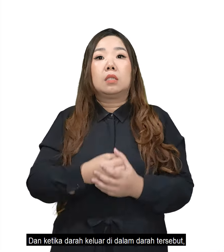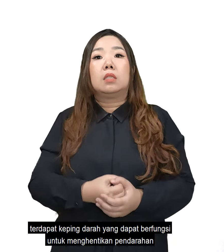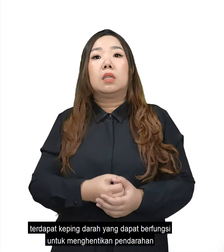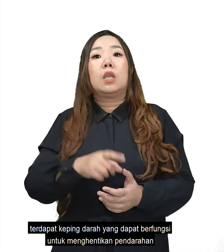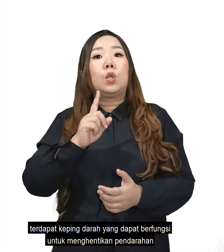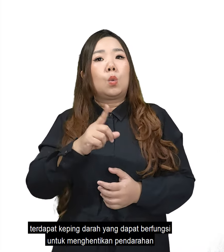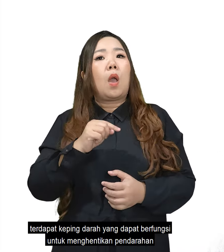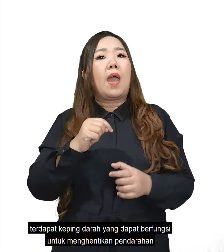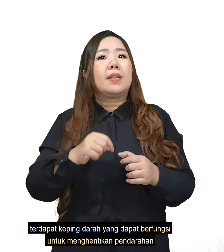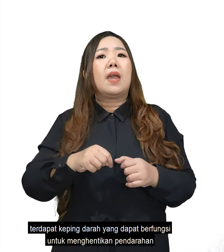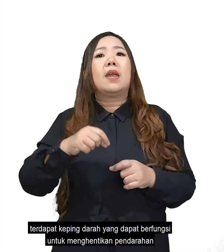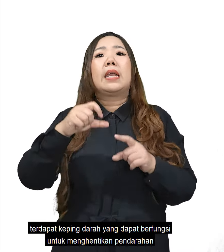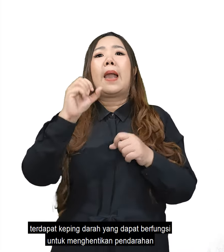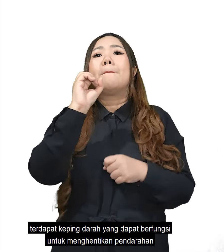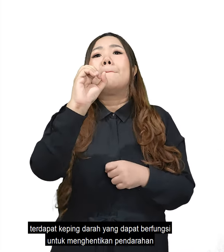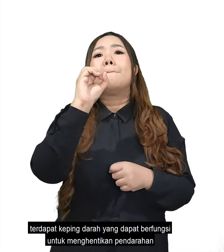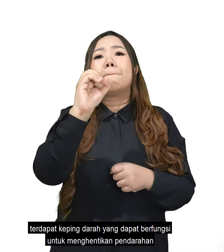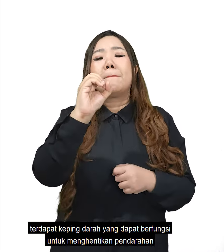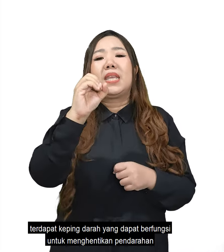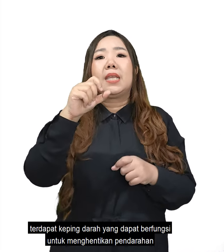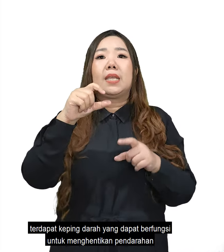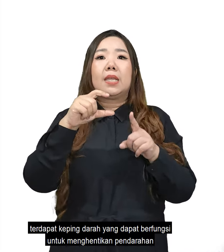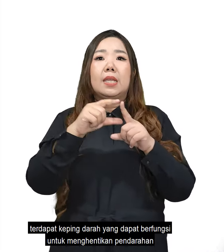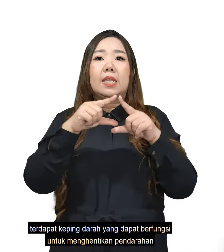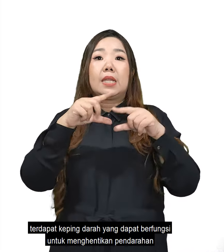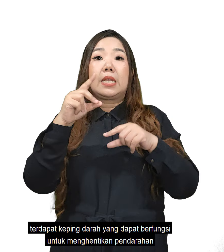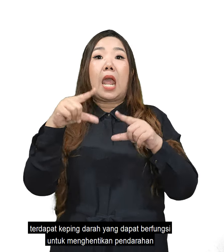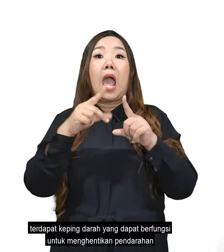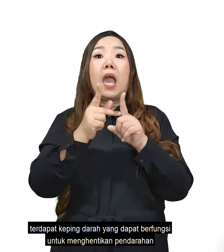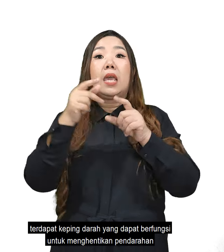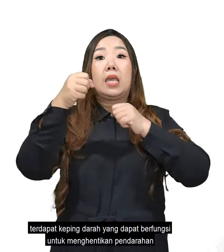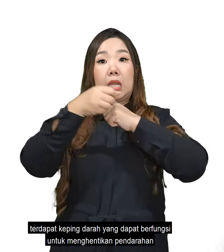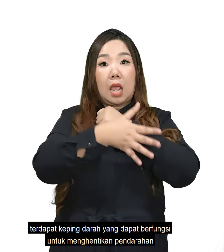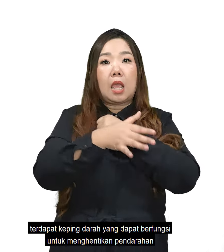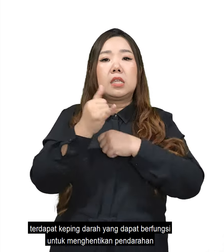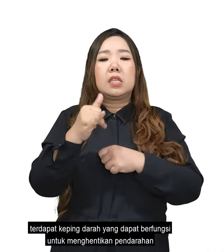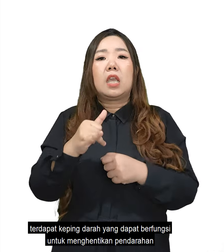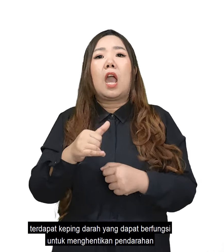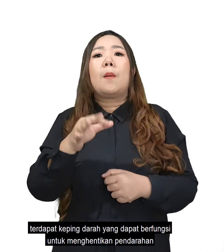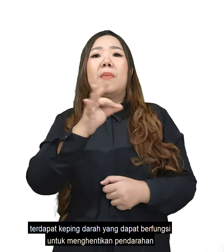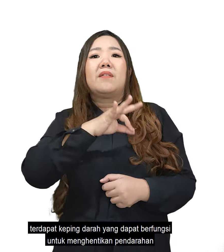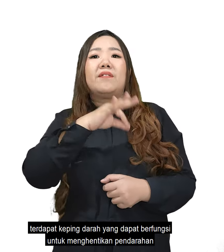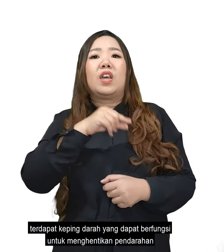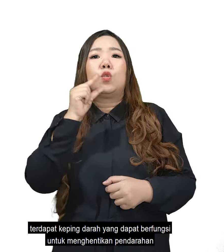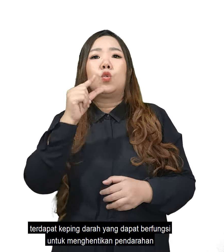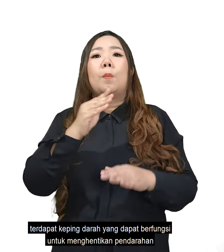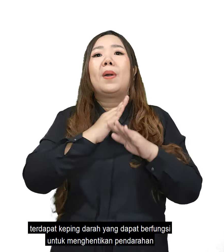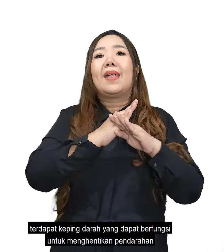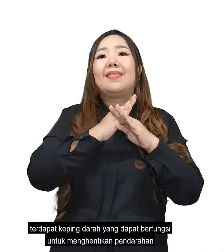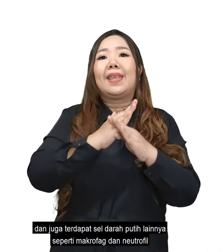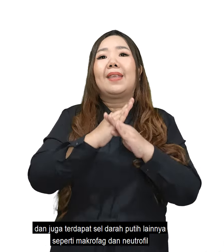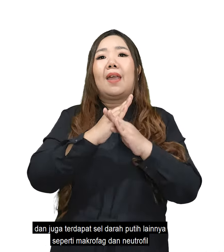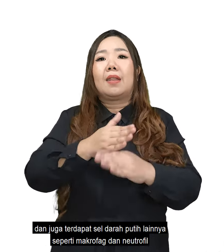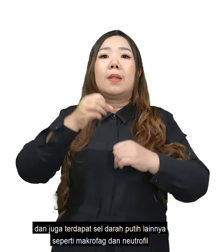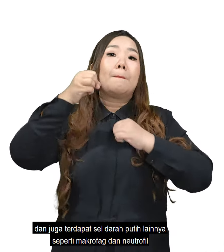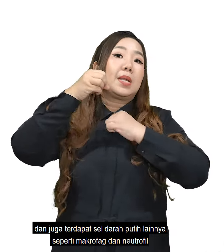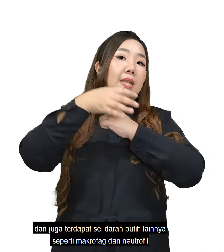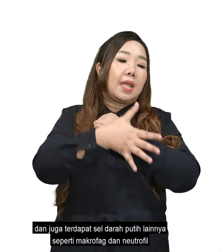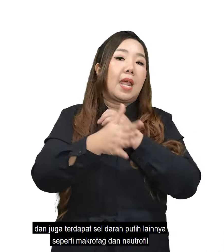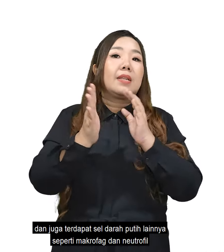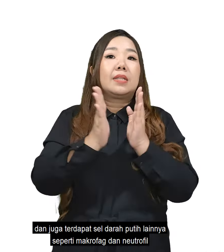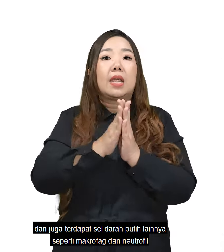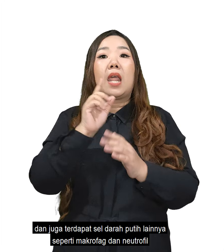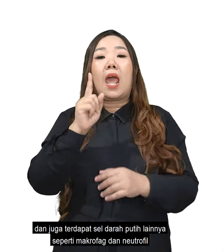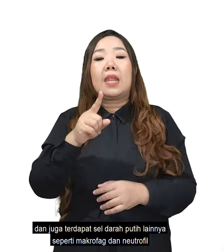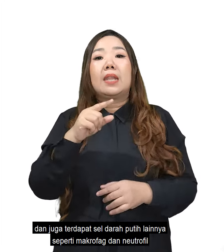tersebut terdapat keping darah yang dapat berfungsi untuk menghentikan pendarahan dan juga